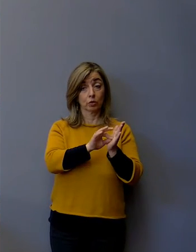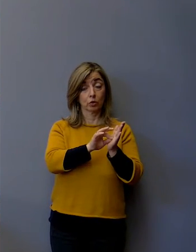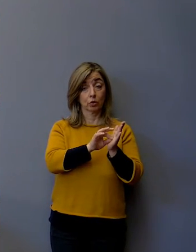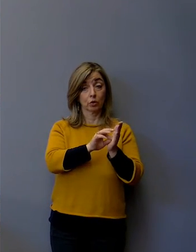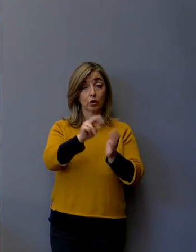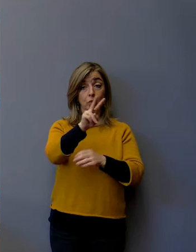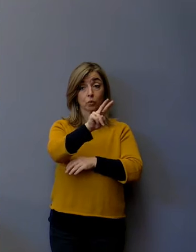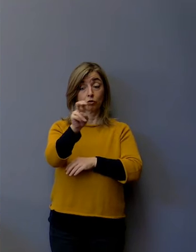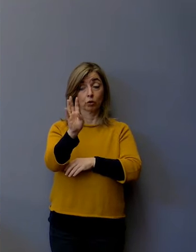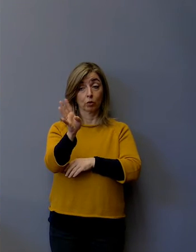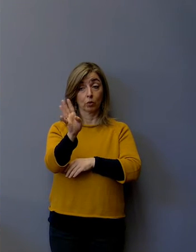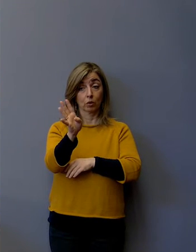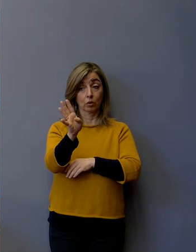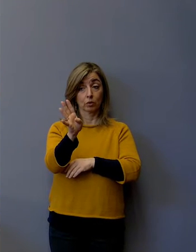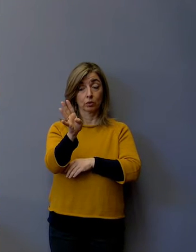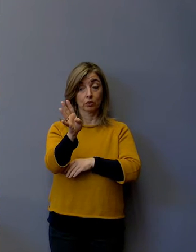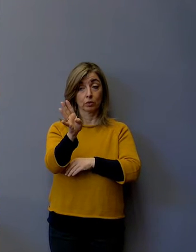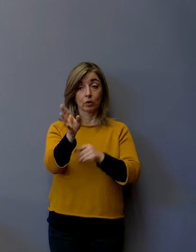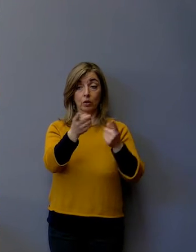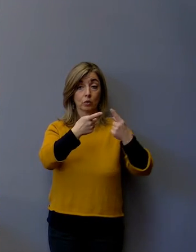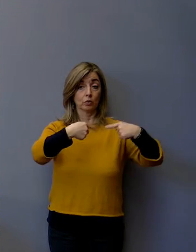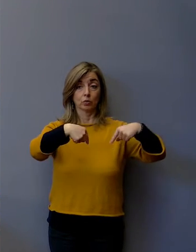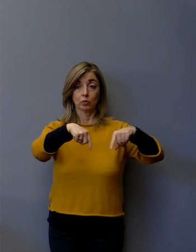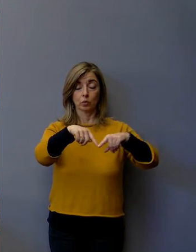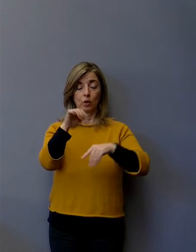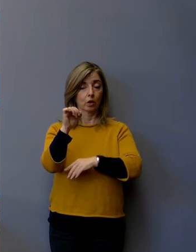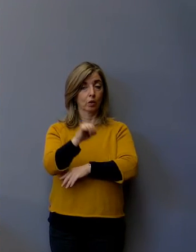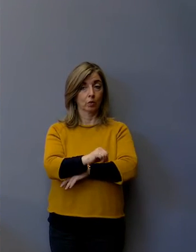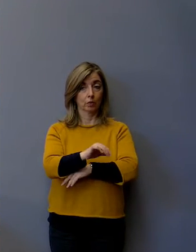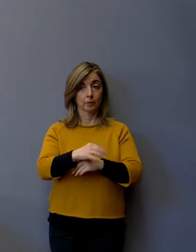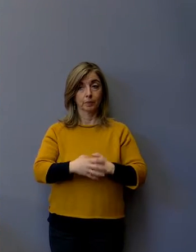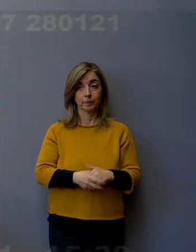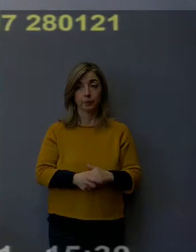con parere contrario della giunta